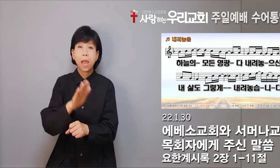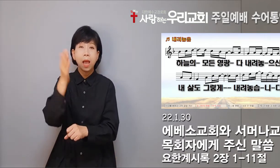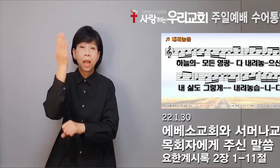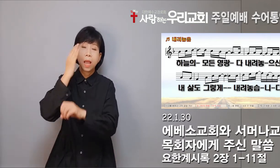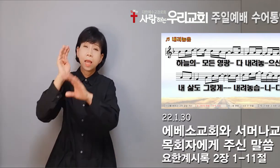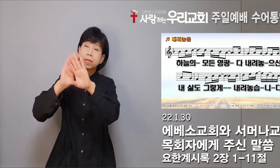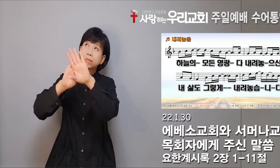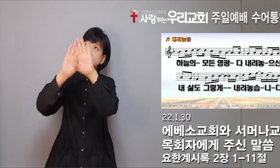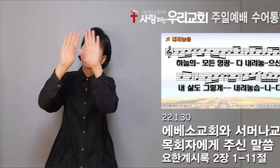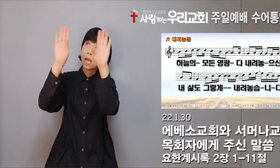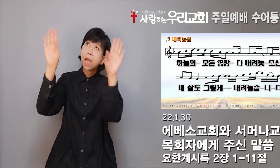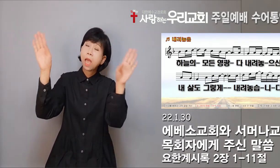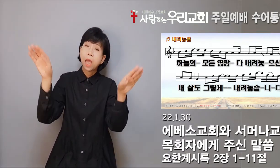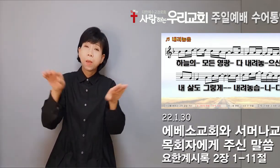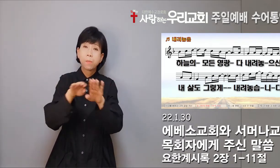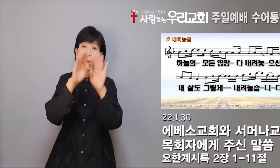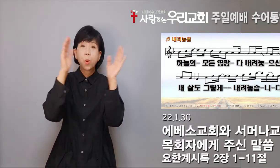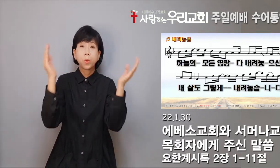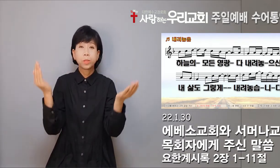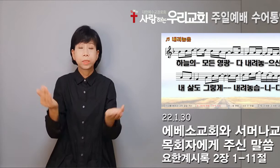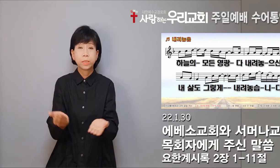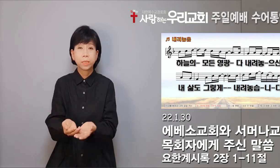하늘의 모든 영광